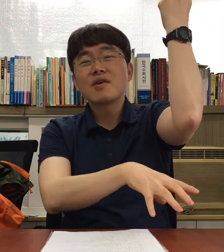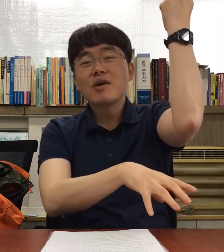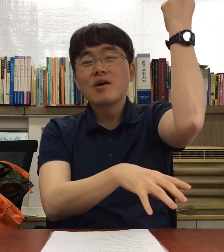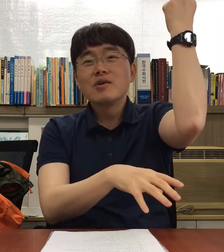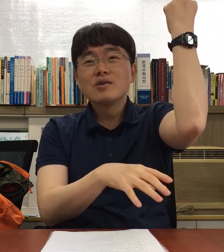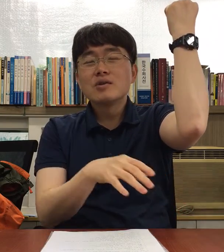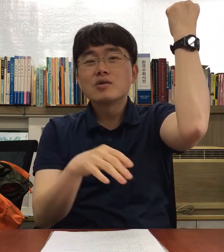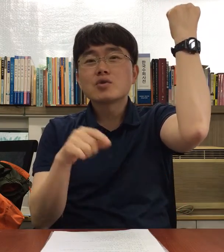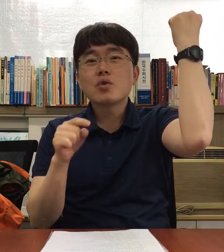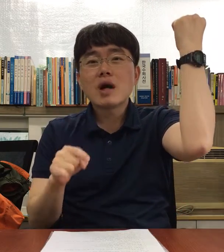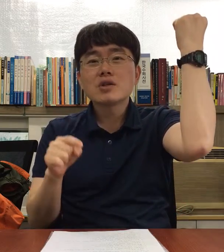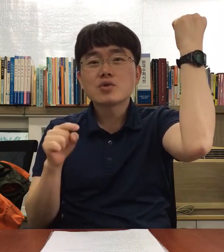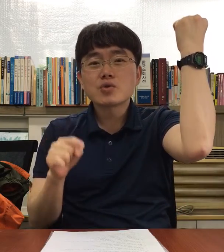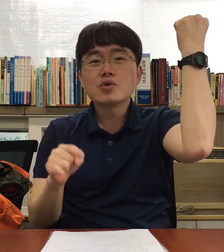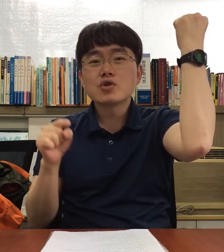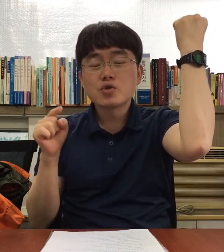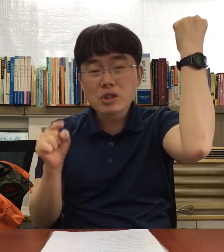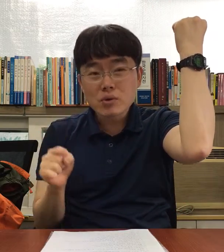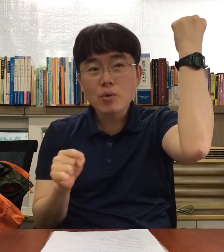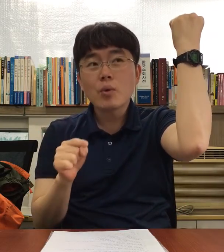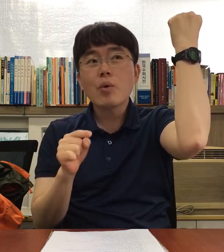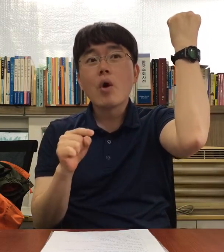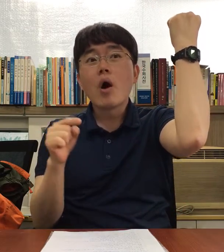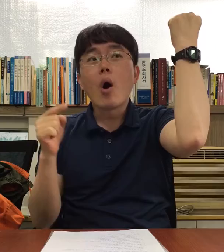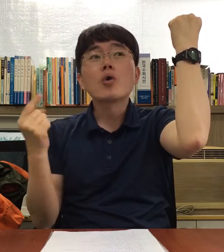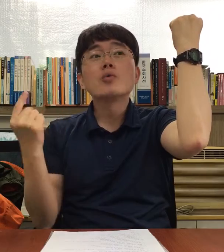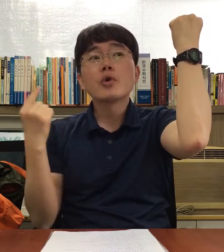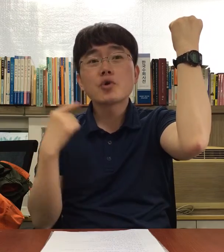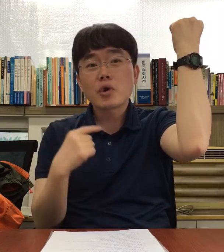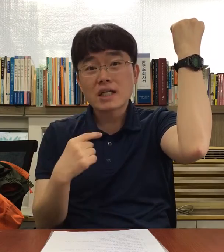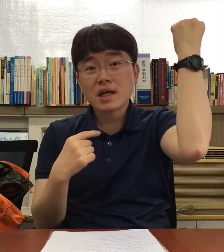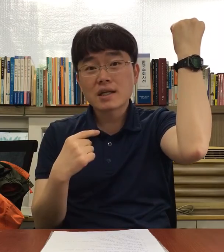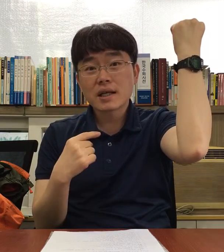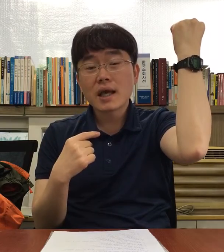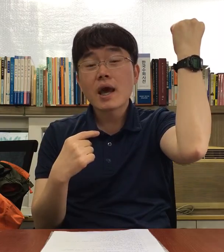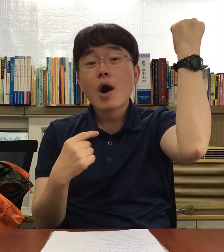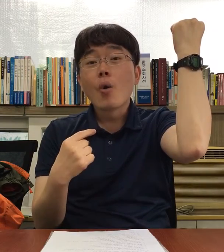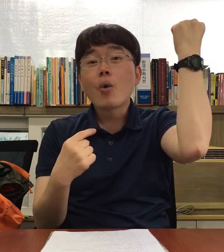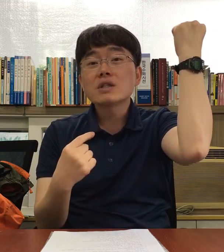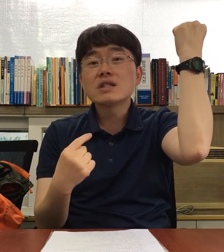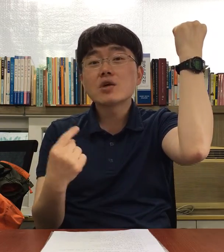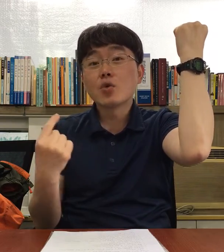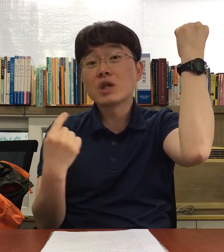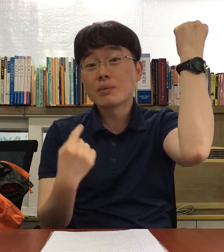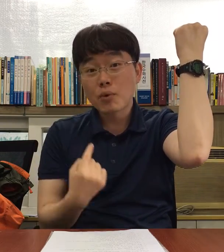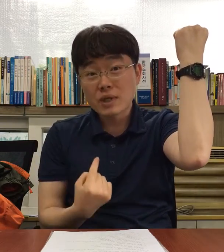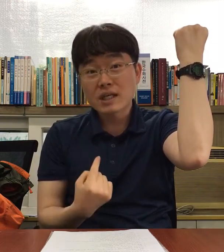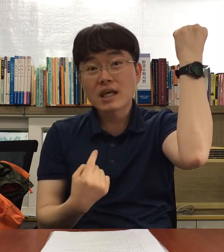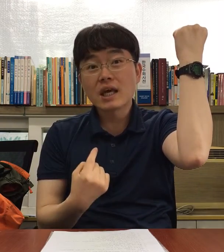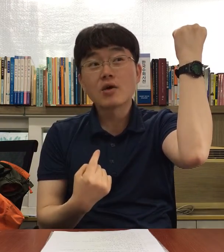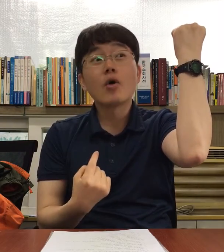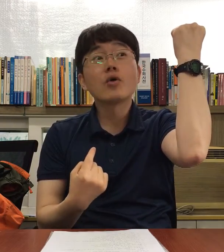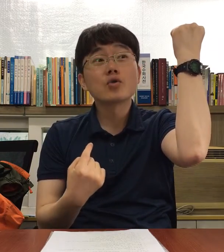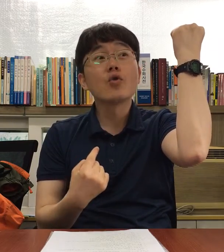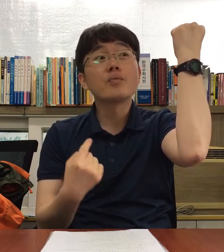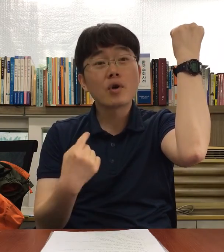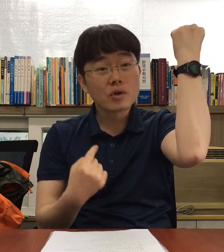그래서 수와 수를 줄이고 얼굴 표정으로 가져가는 게 훨씬 더 농인이 보기에 더 좋은